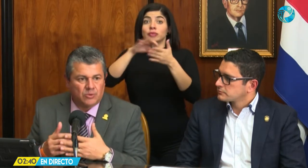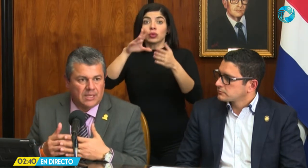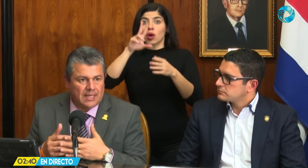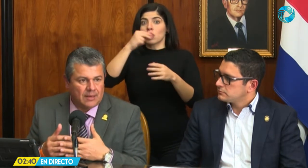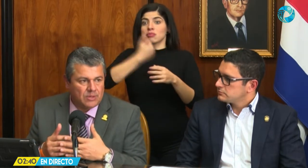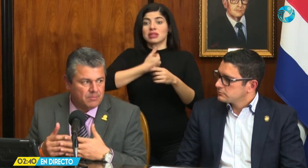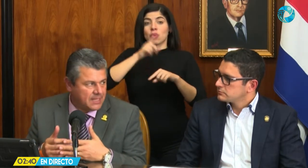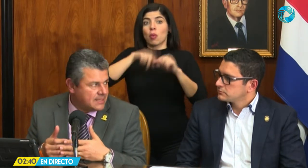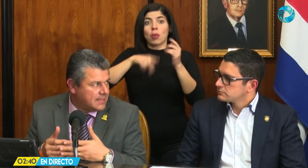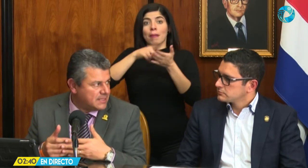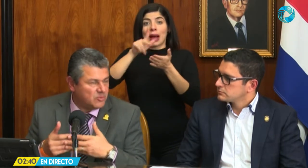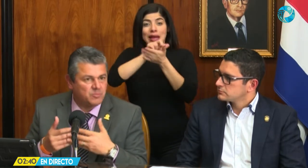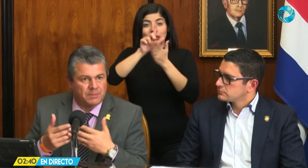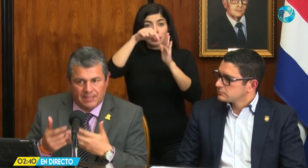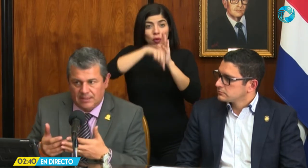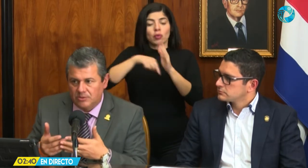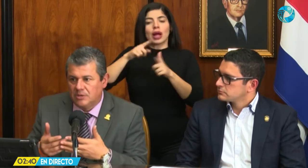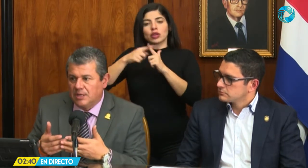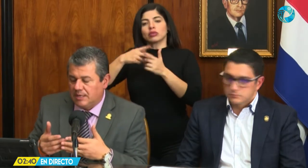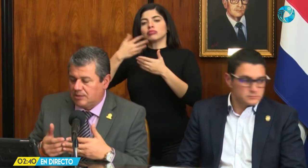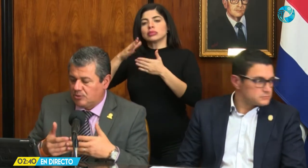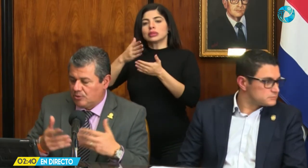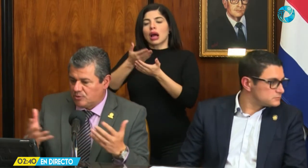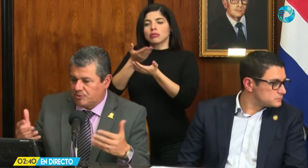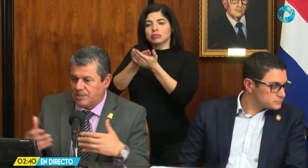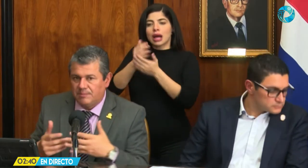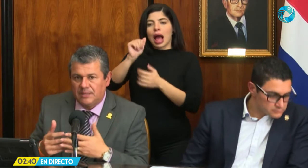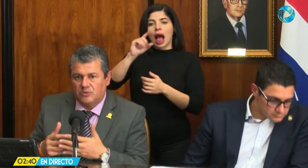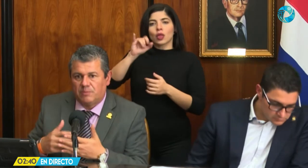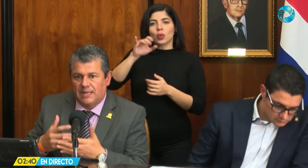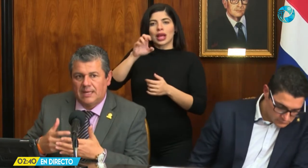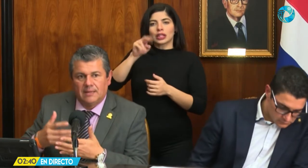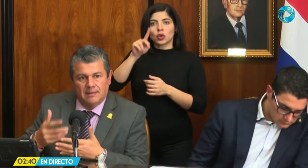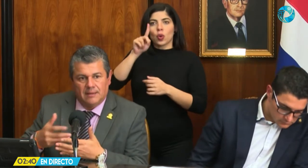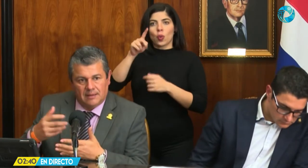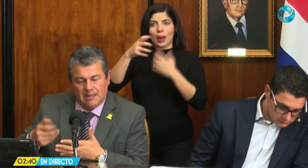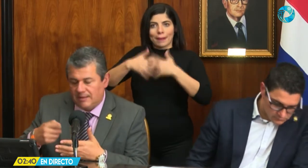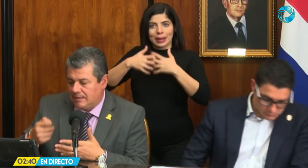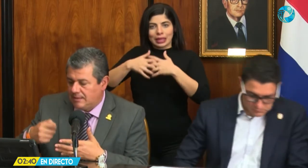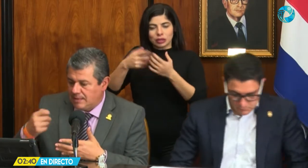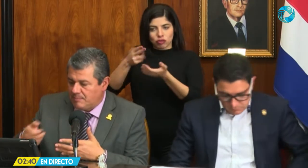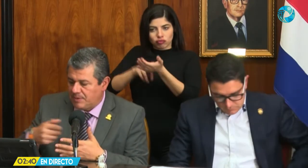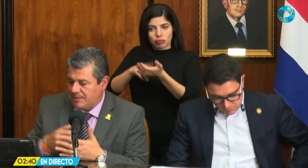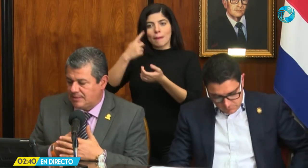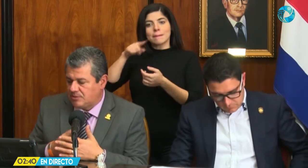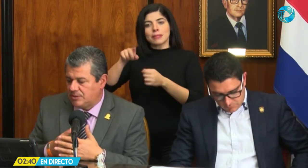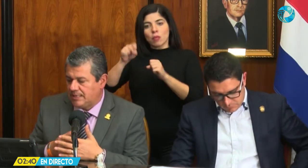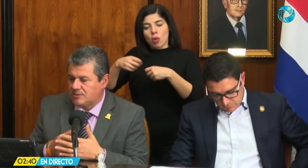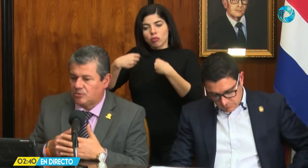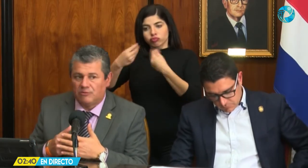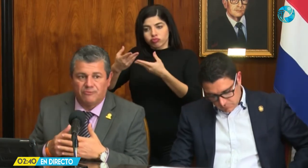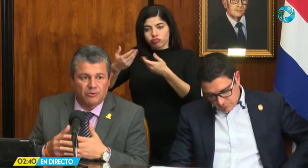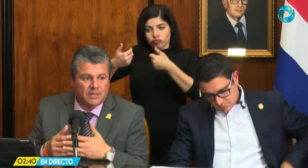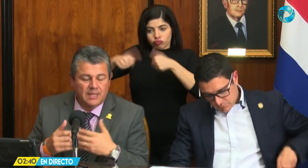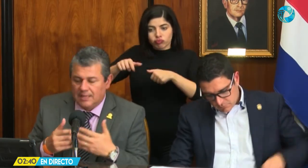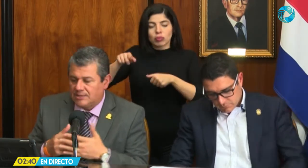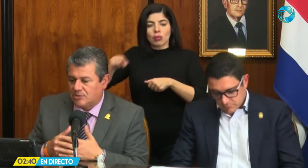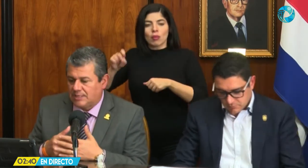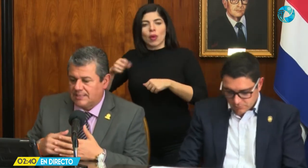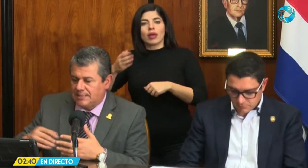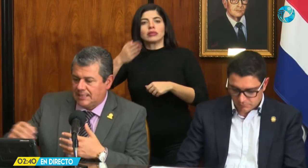tenemos adjudicada una empresa, estamos preparando todos los procedimientos para la implementación de esto